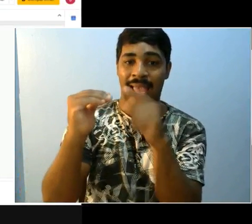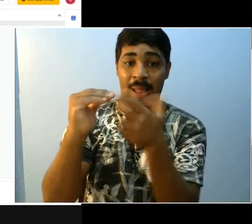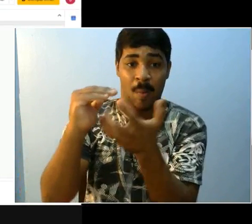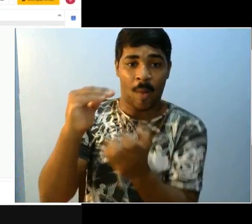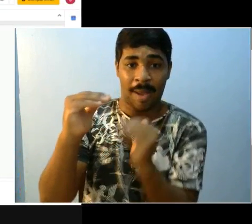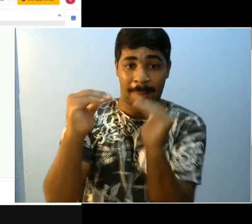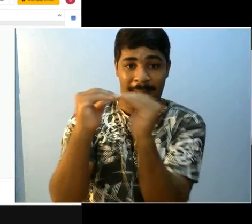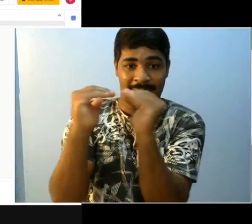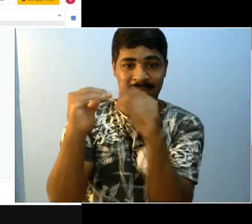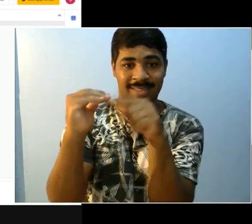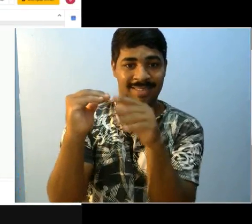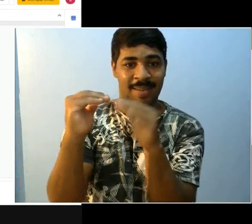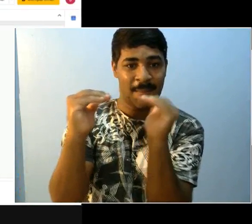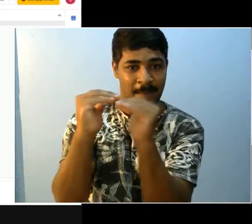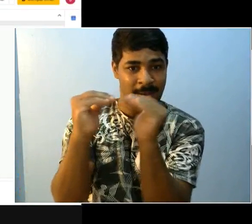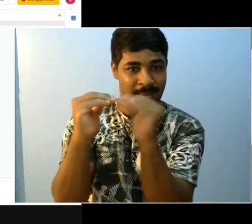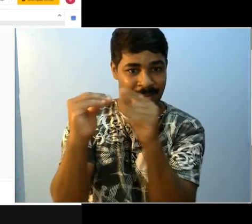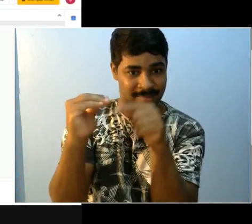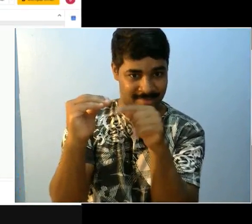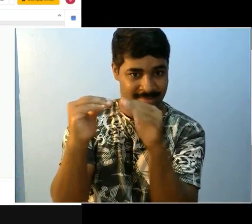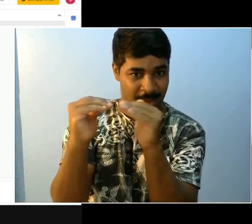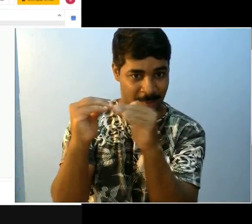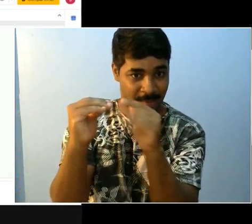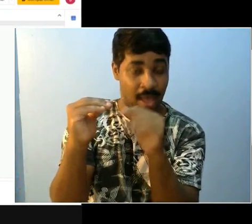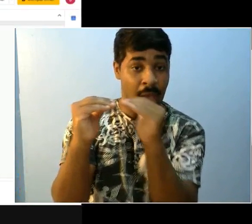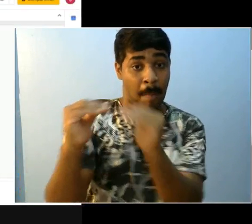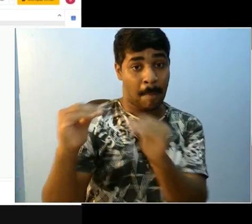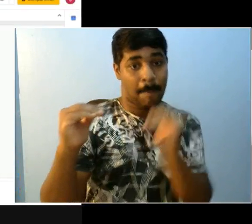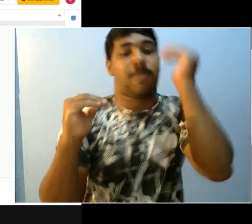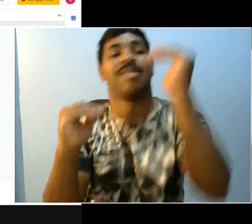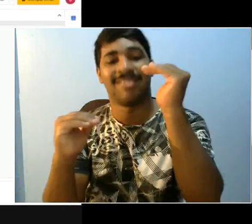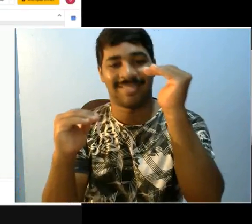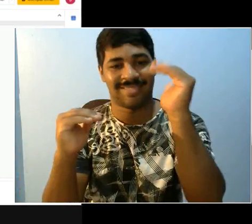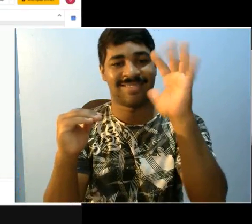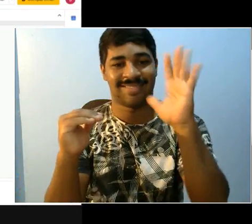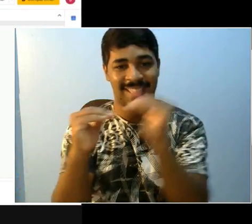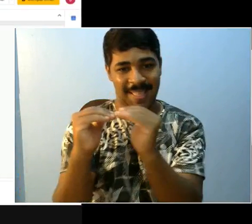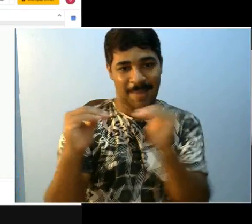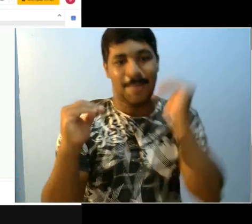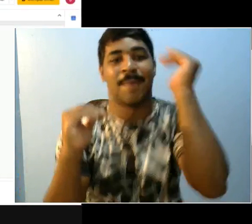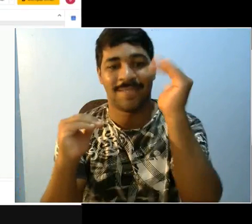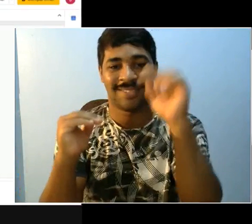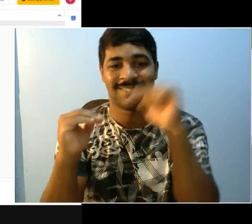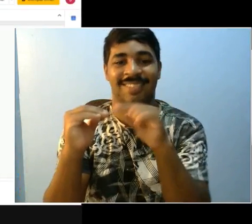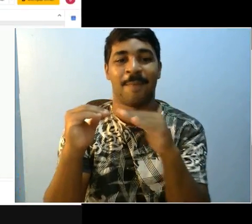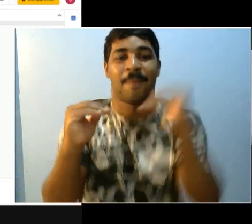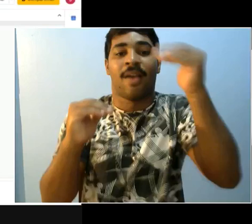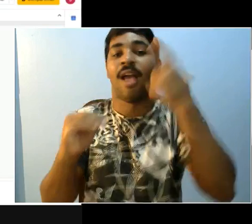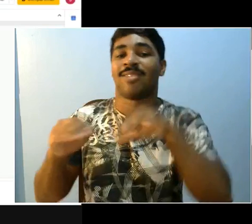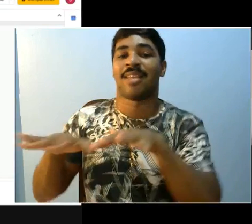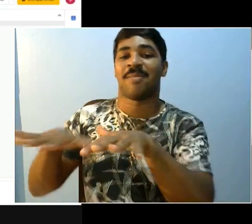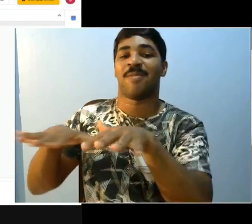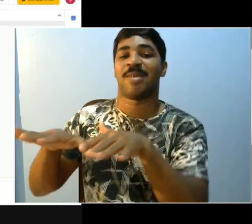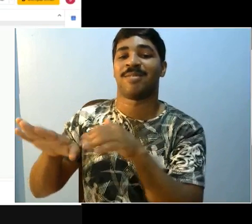Eu estou refazendo o seu exemplo com o carro de novo, viu? Não, tranquilo, fica à vontade.